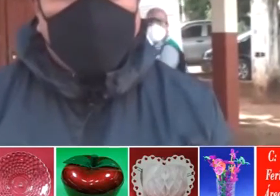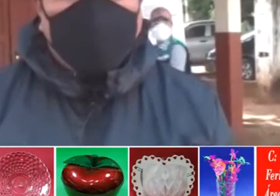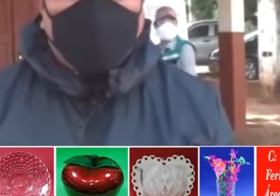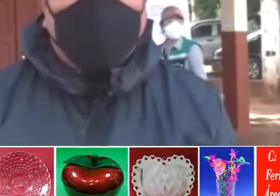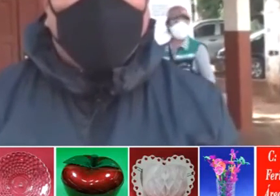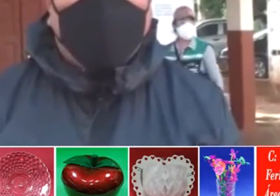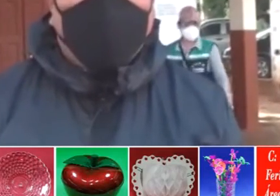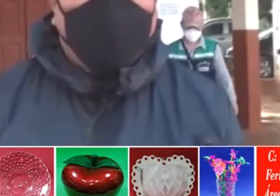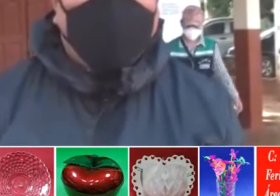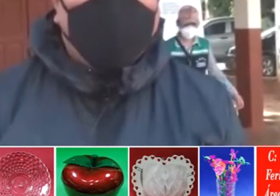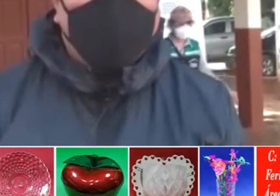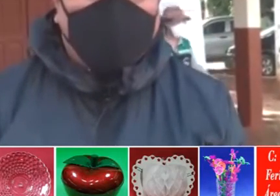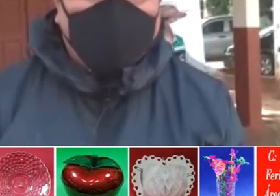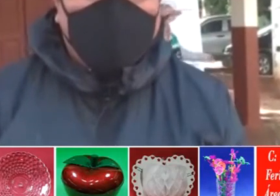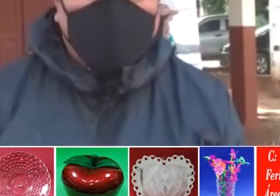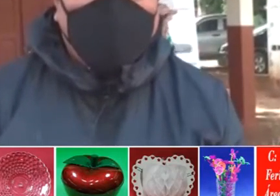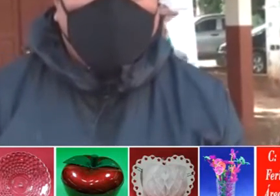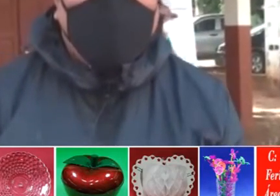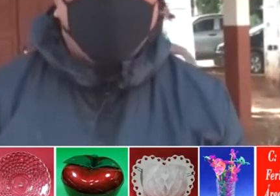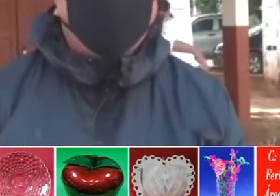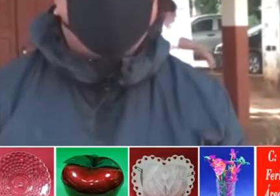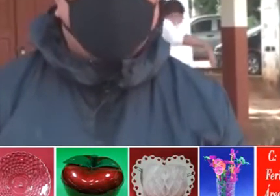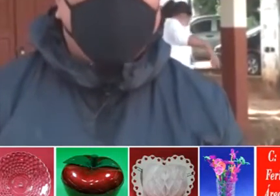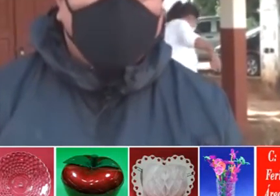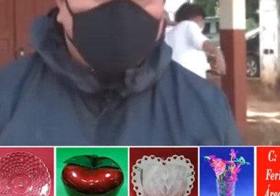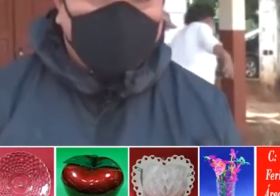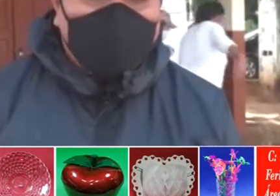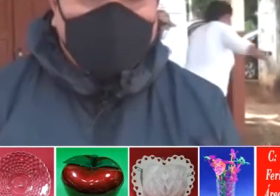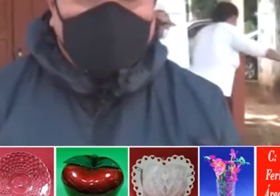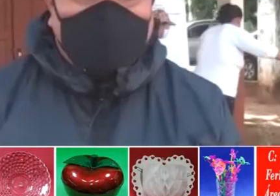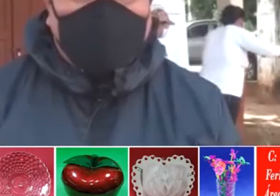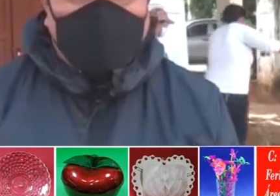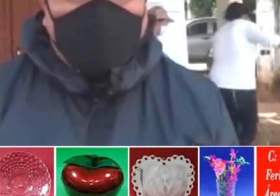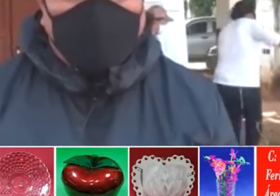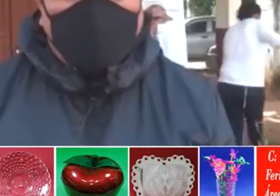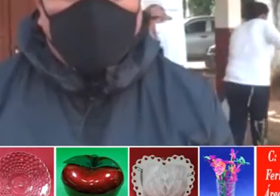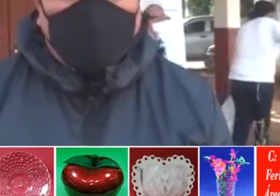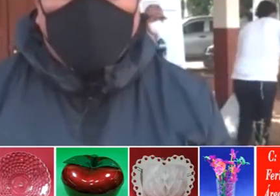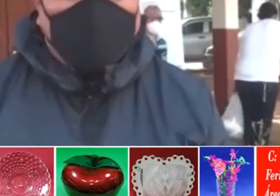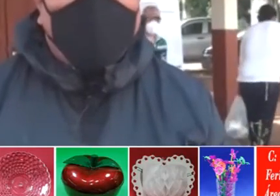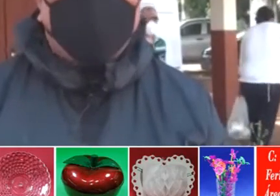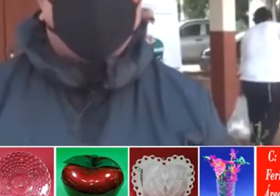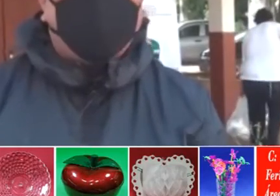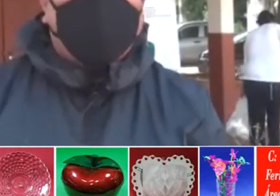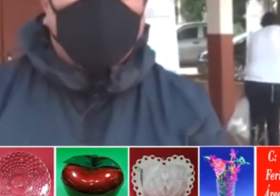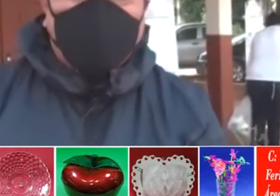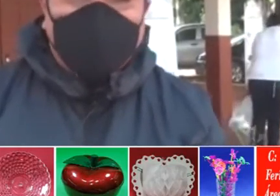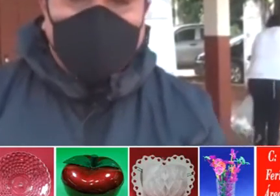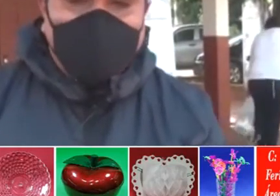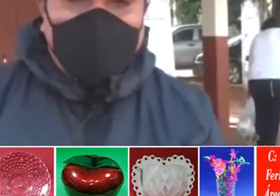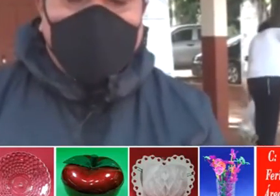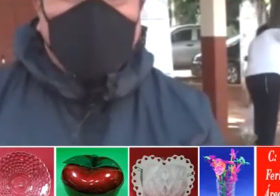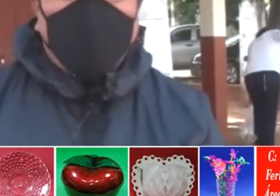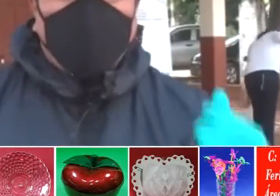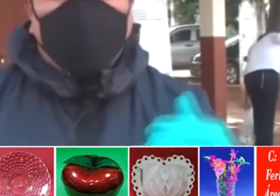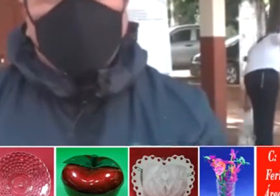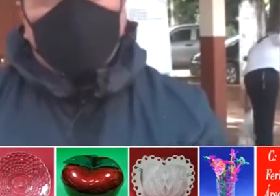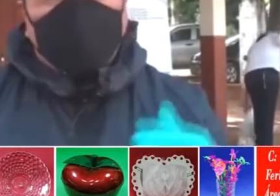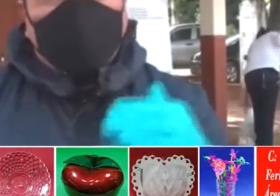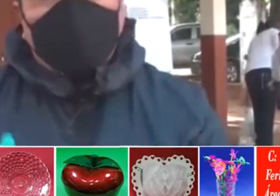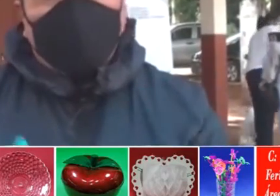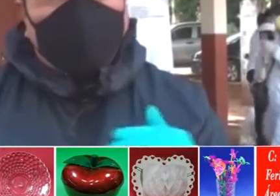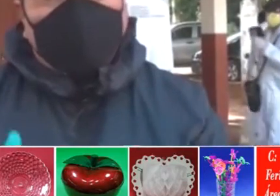mañana, ¿no?, que el gobierno se pronuncie. Ya lo hemos escuchado al ministro y esperemos que todo lo que hemos escuchado,